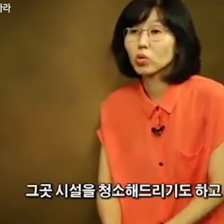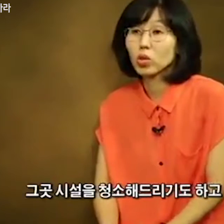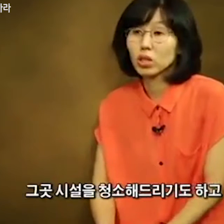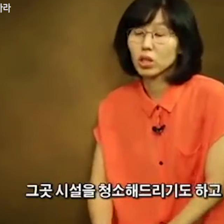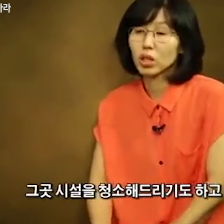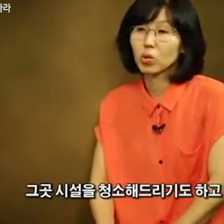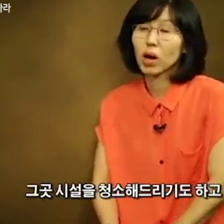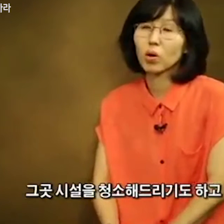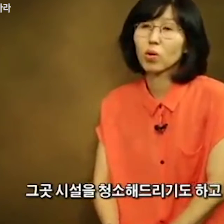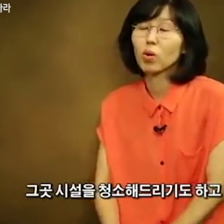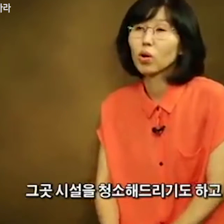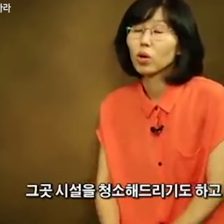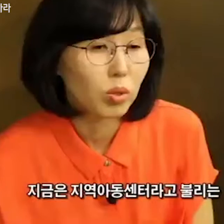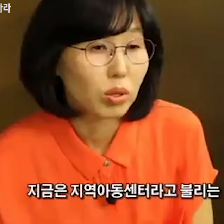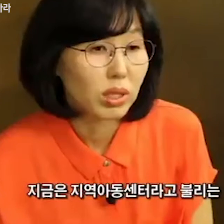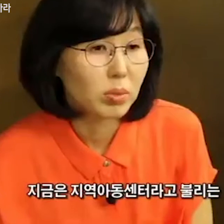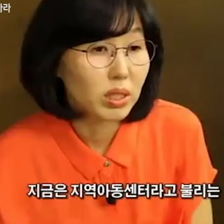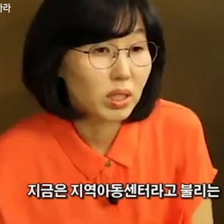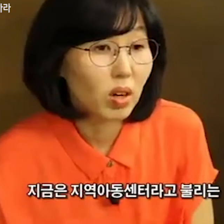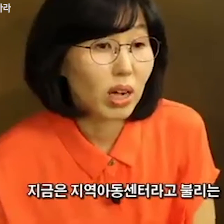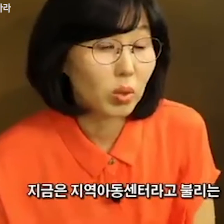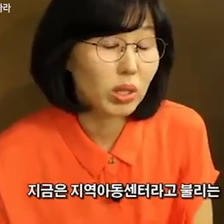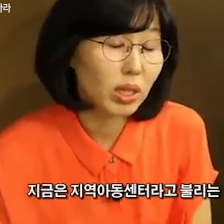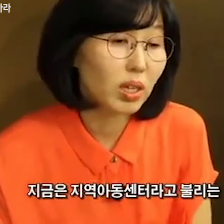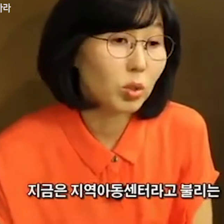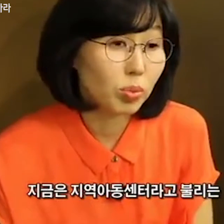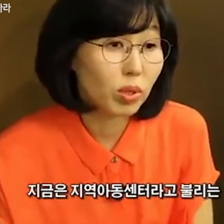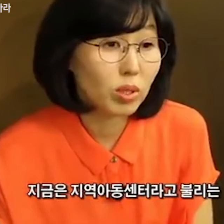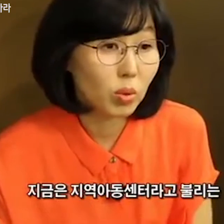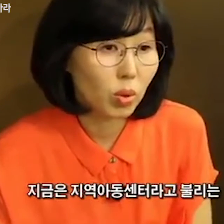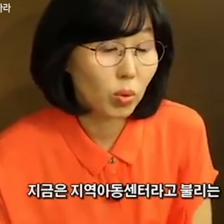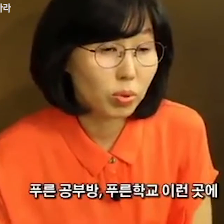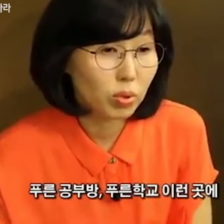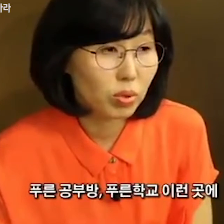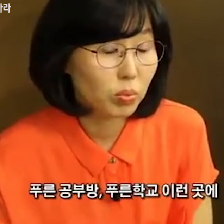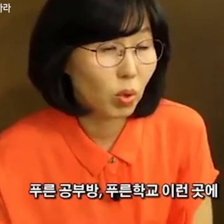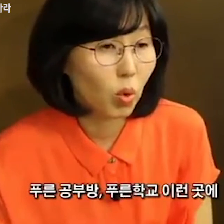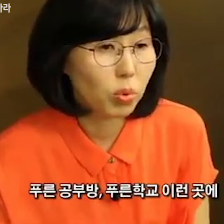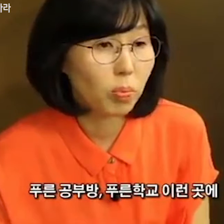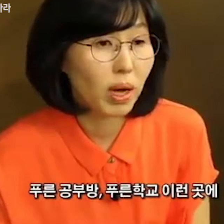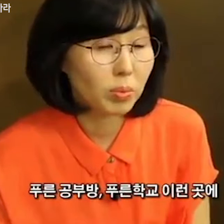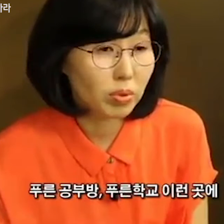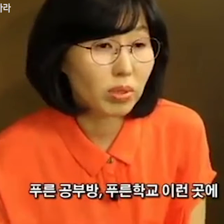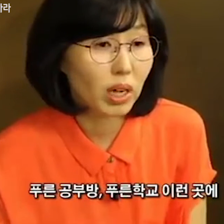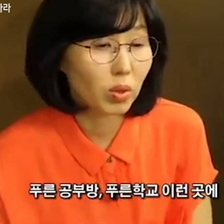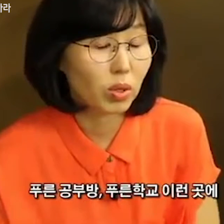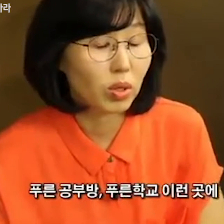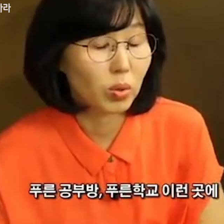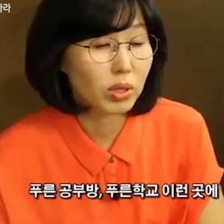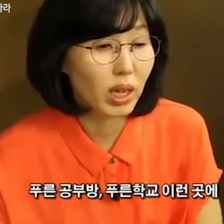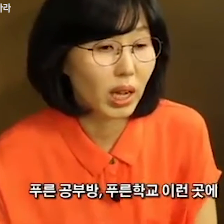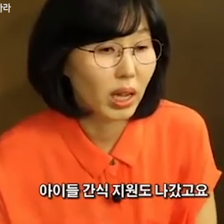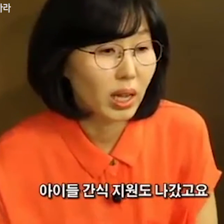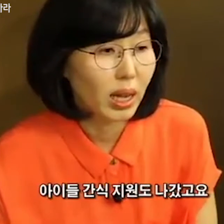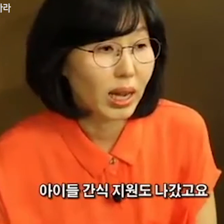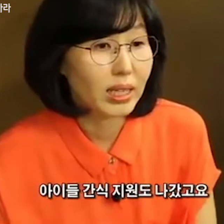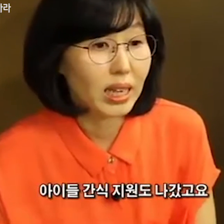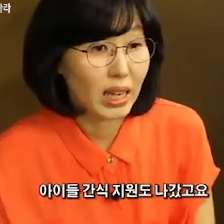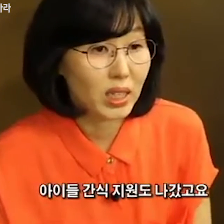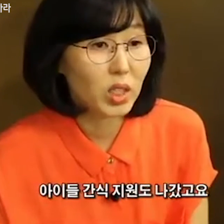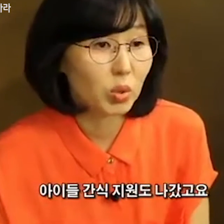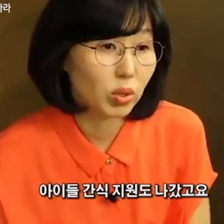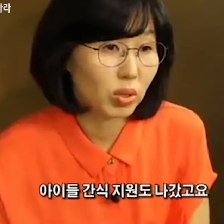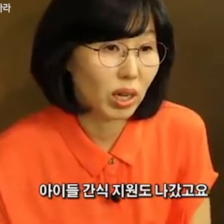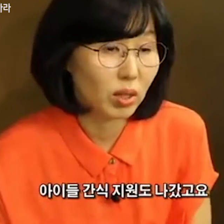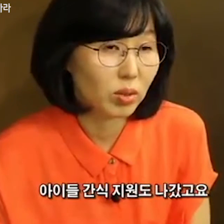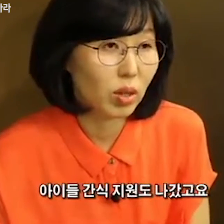청소해 드리기도 하고, 또 지금은 지역 아동센터라고 불리는 푸른 공부방, 푸른 학교 이런 곳에 아이들 간식